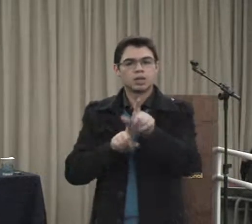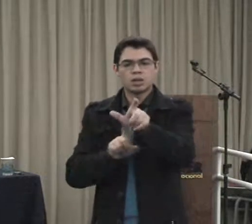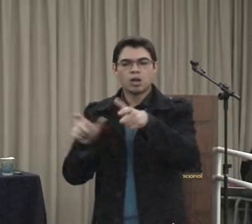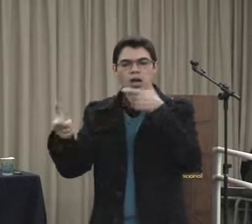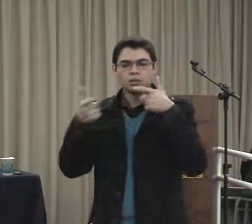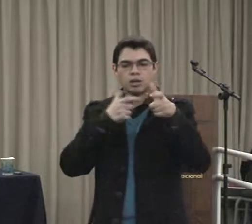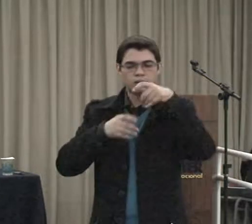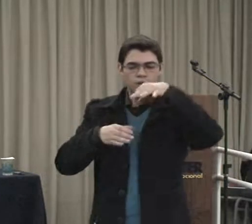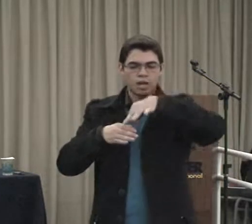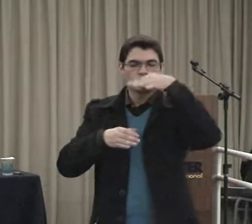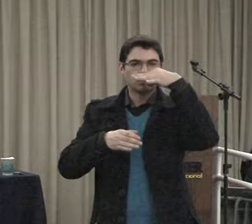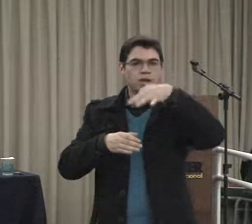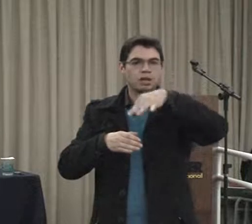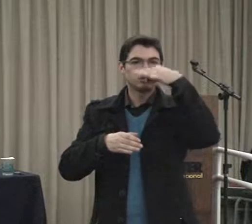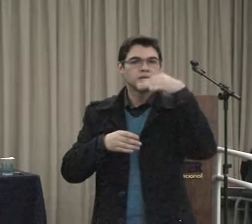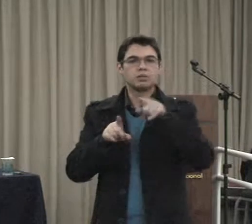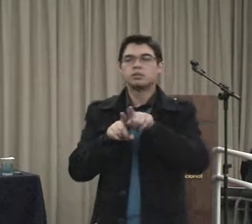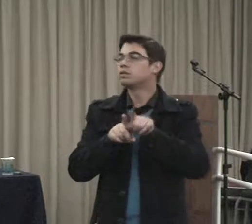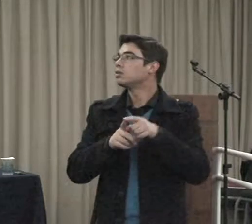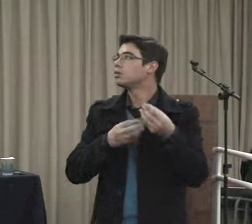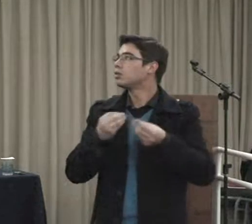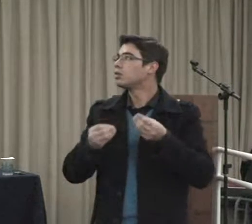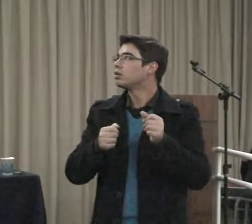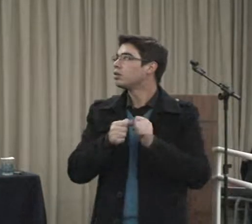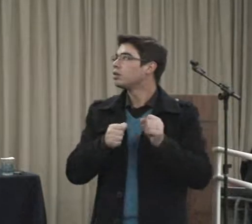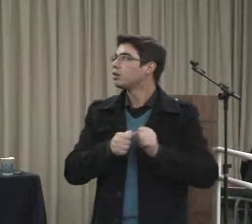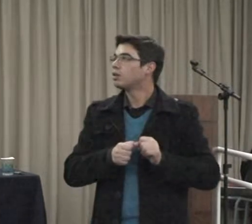os salgadinhos, eles passaram a fazer salgadinhos